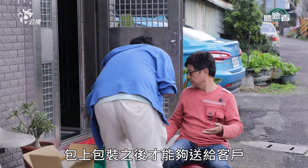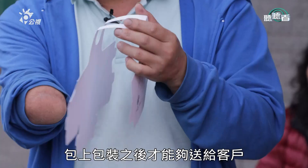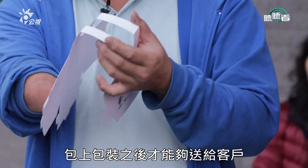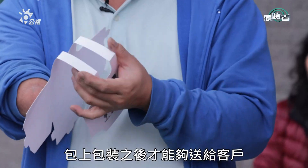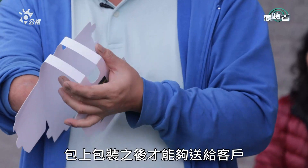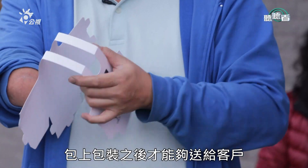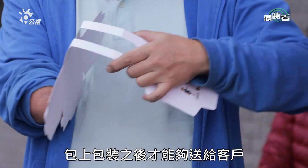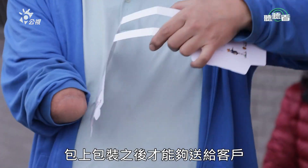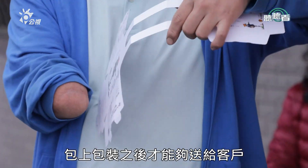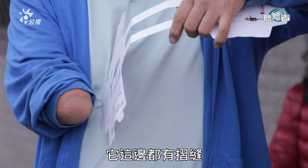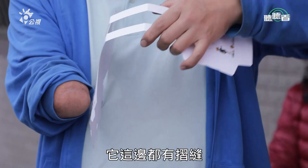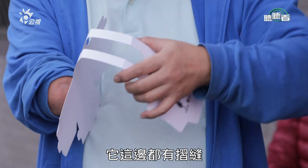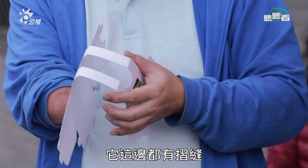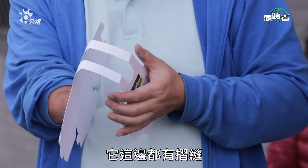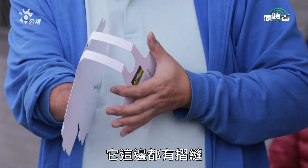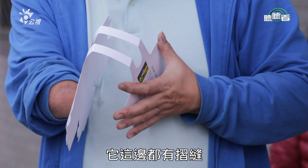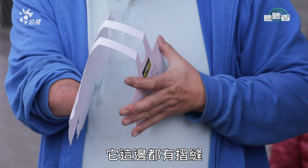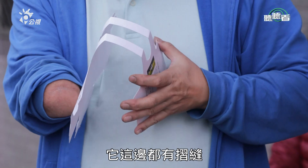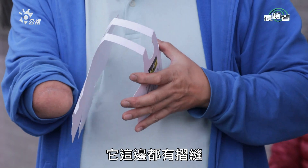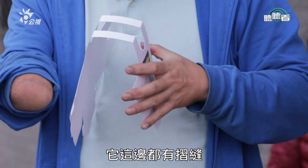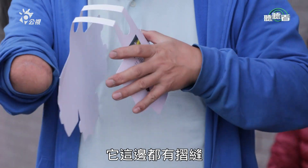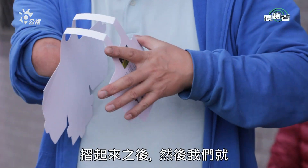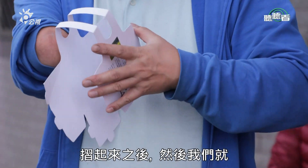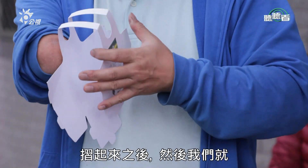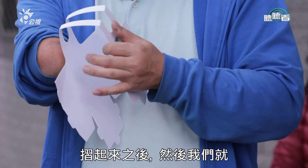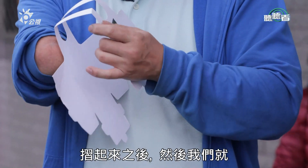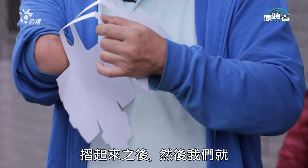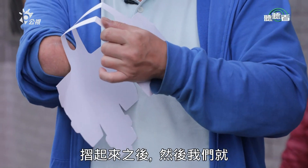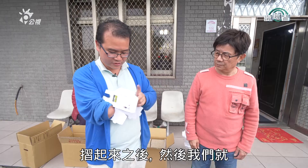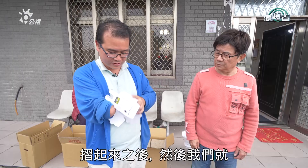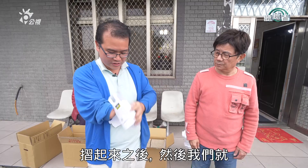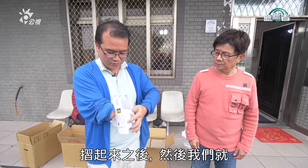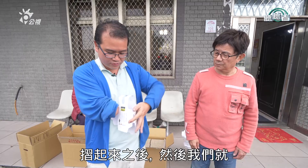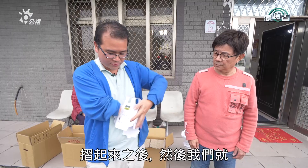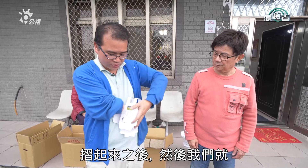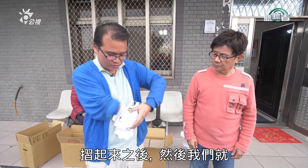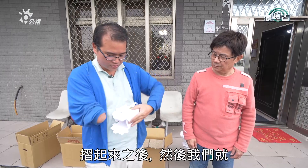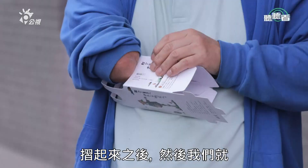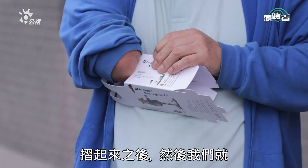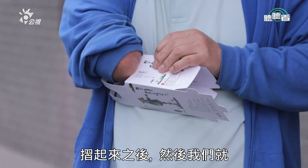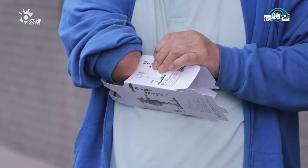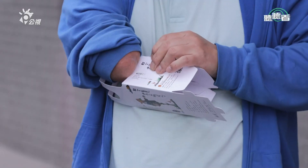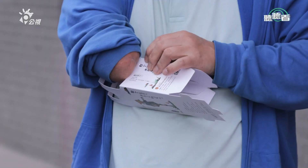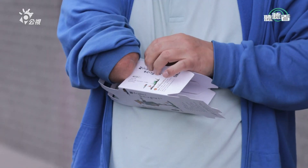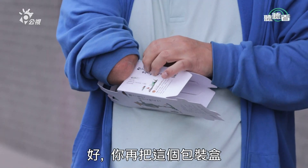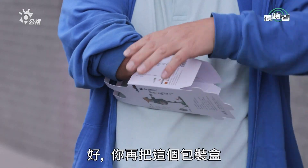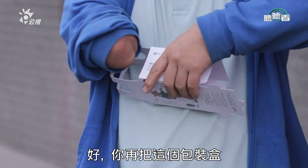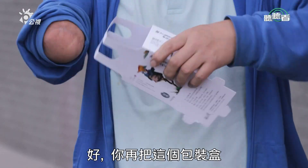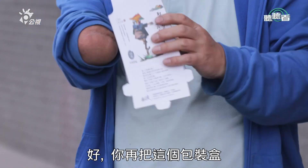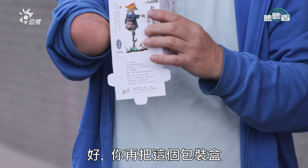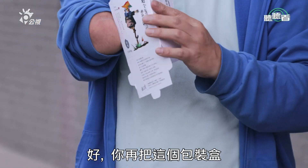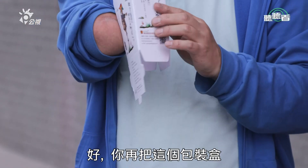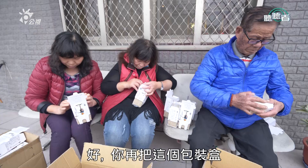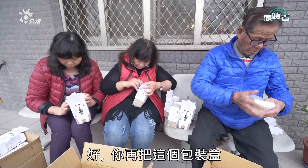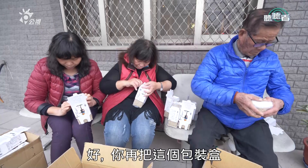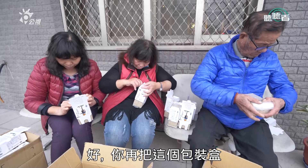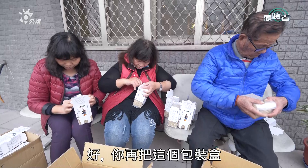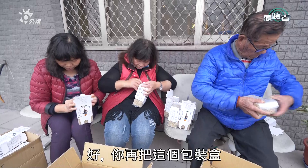够送给客户哦。他这边都有折缝，折起来之后，然后我们就好。你再把这个包